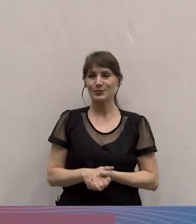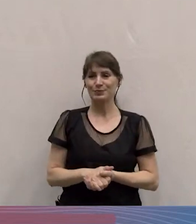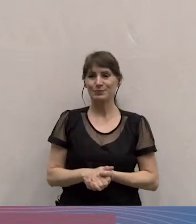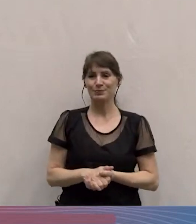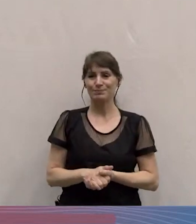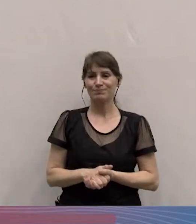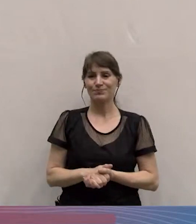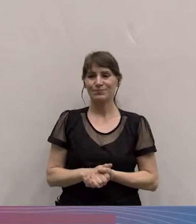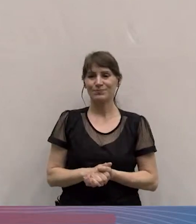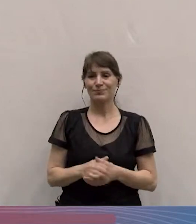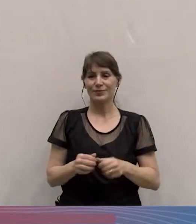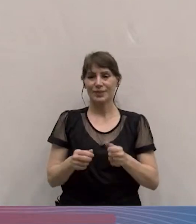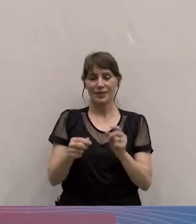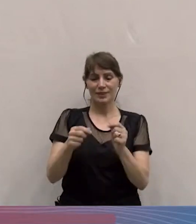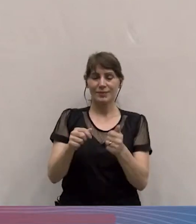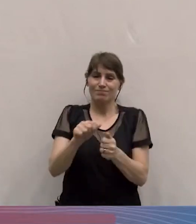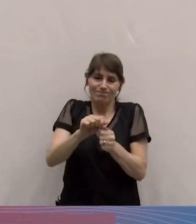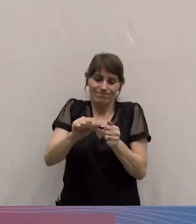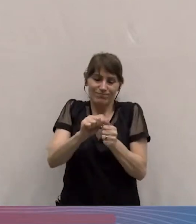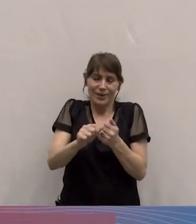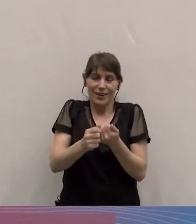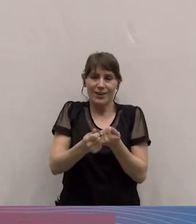mãos humanas.